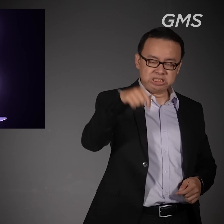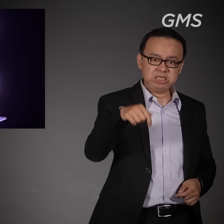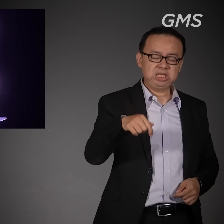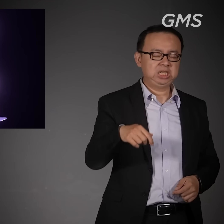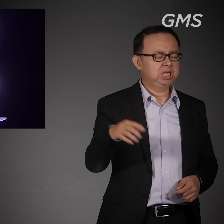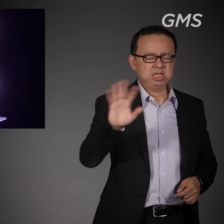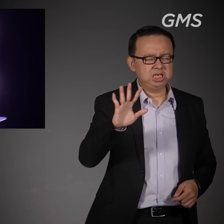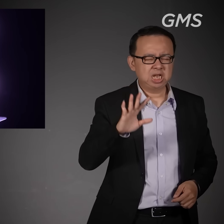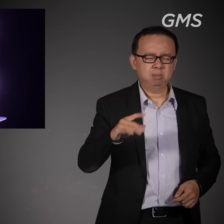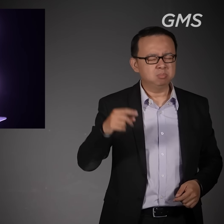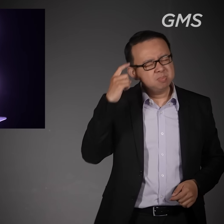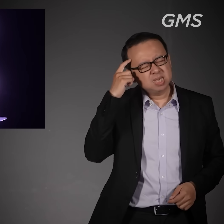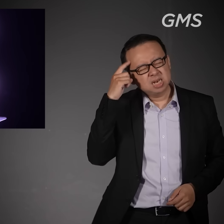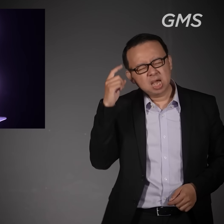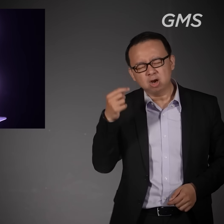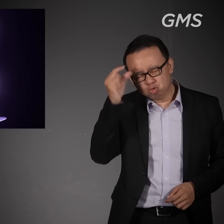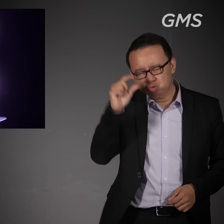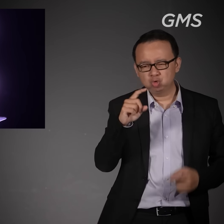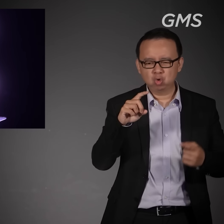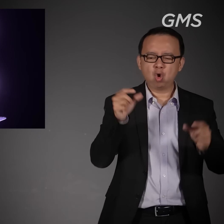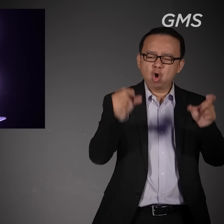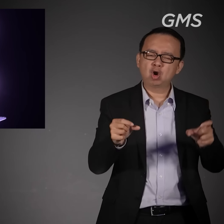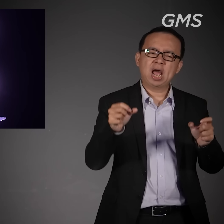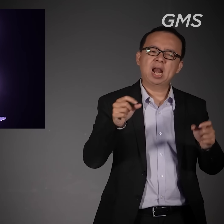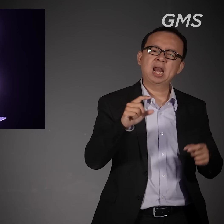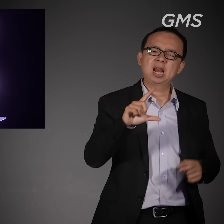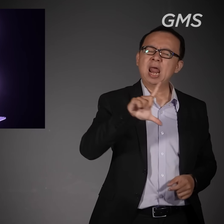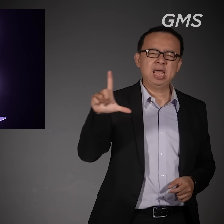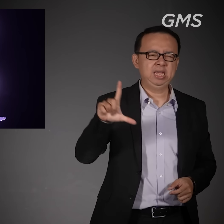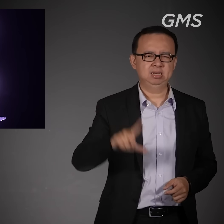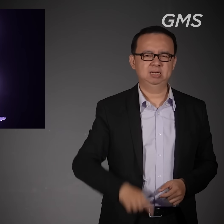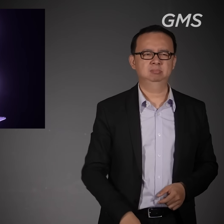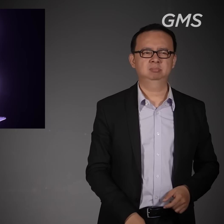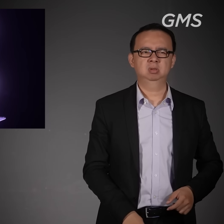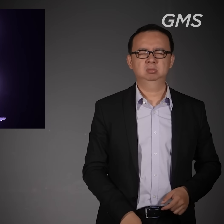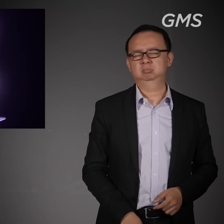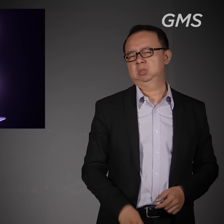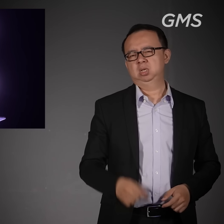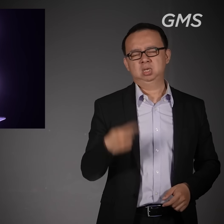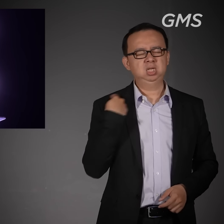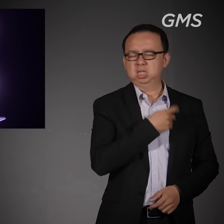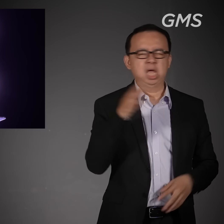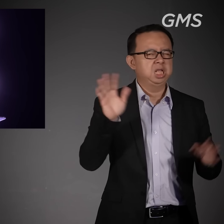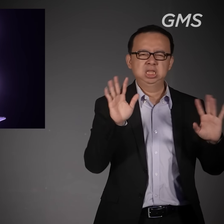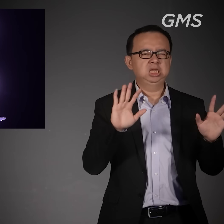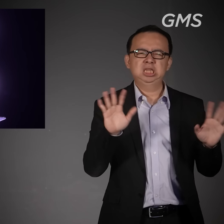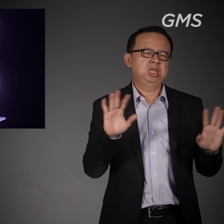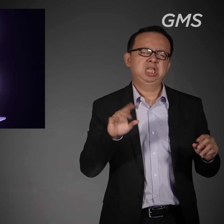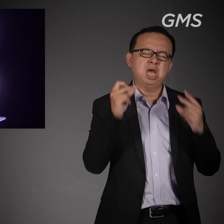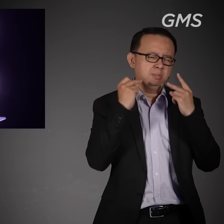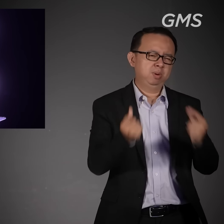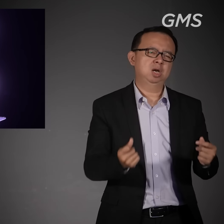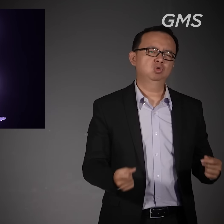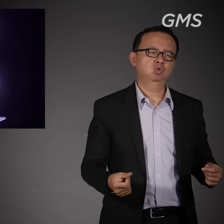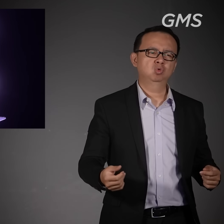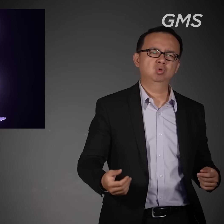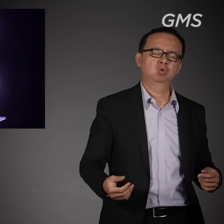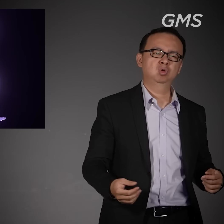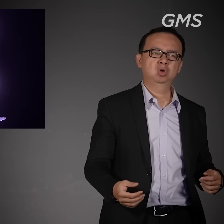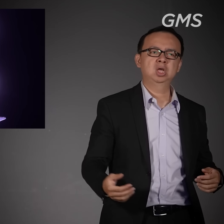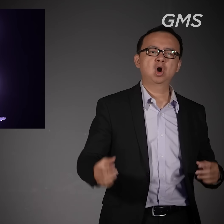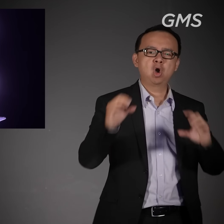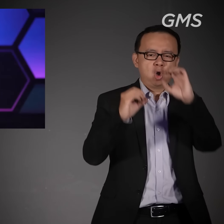jiwa-jiwa, nggak perlu onsite sih. Karena Yesus itu Immanuel, dia ada di mana-mana. Siapa bilang kalau kita onsite